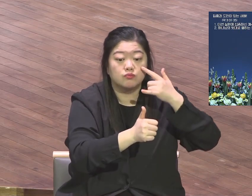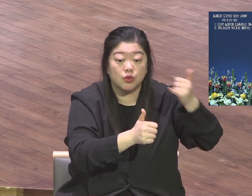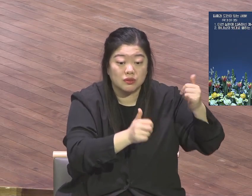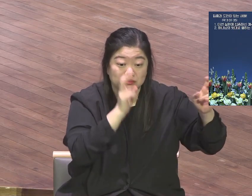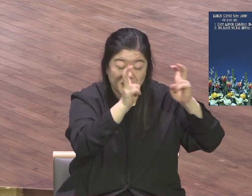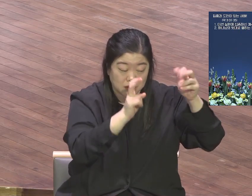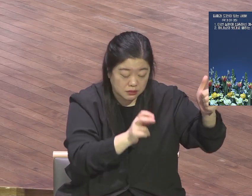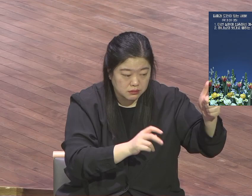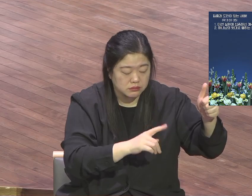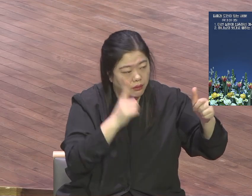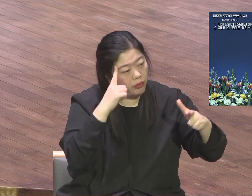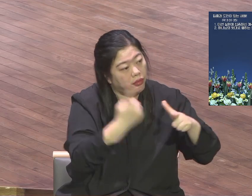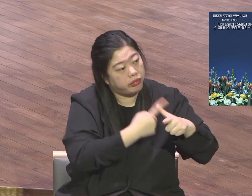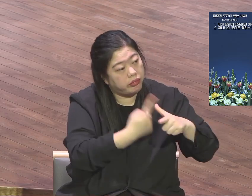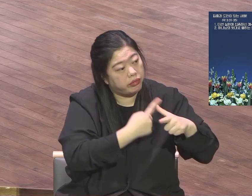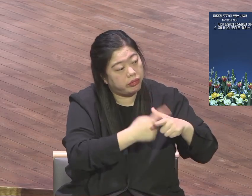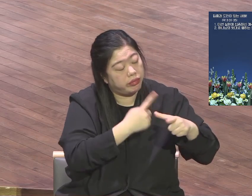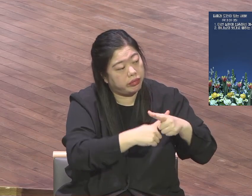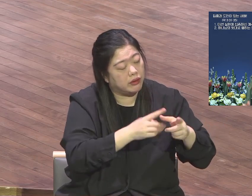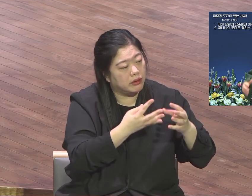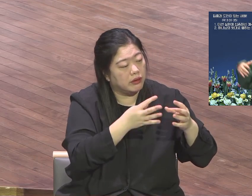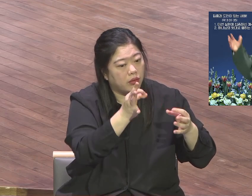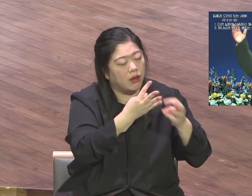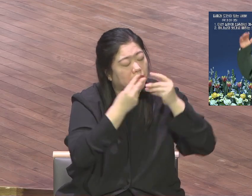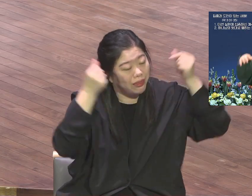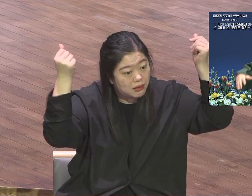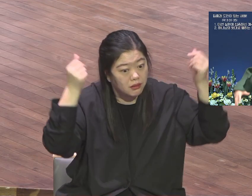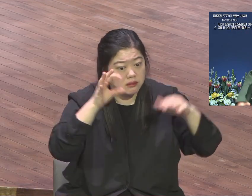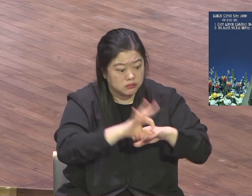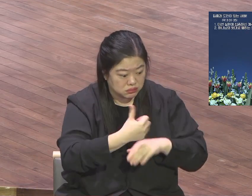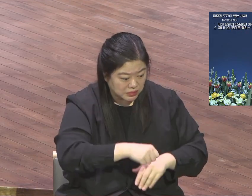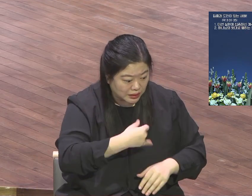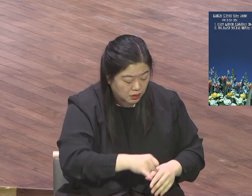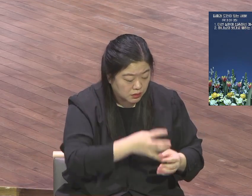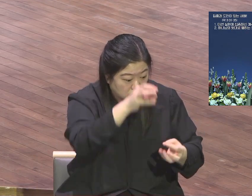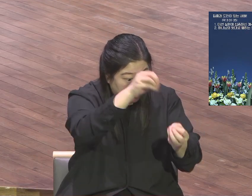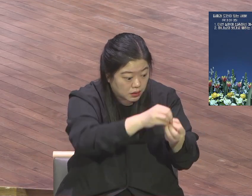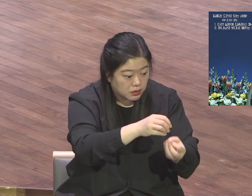어떻게 그게 그 재산이 뭐 하는지 모르니까 다 날려버리잖아요.